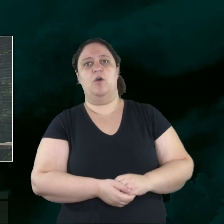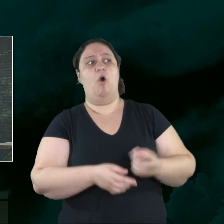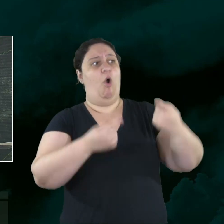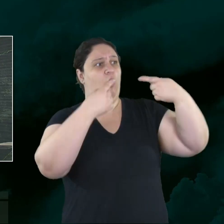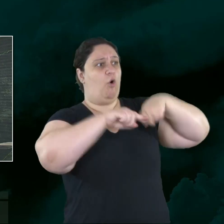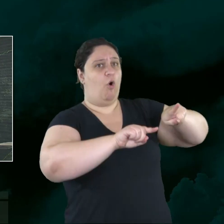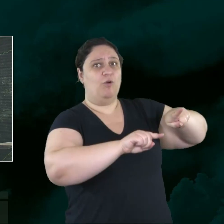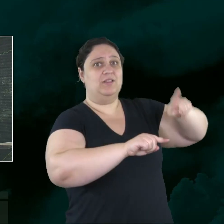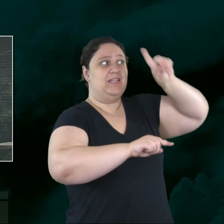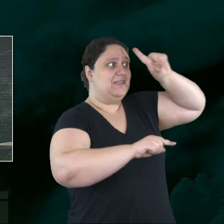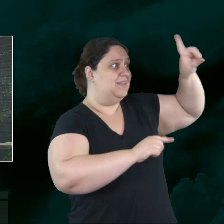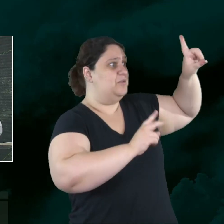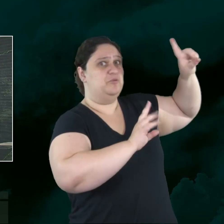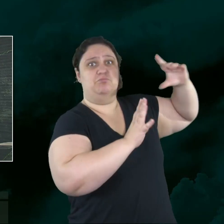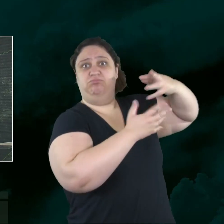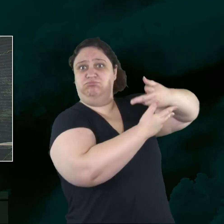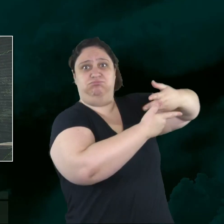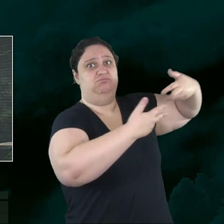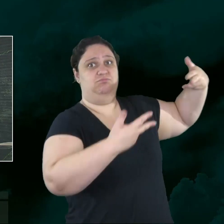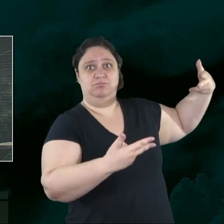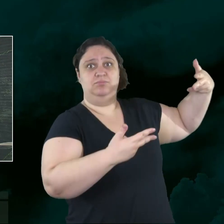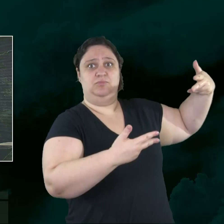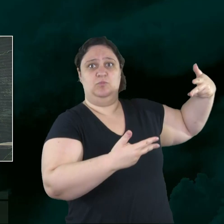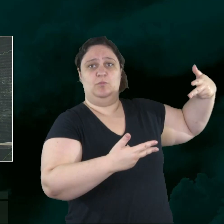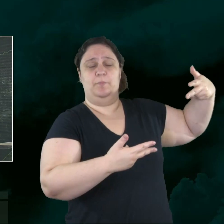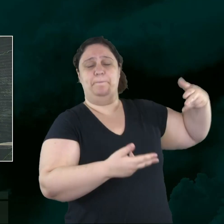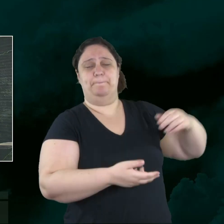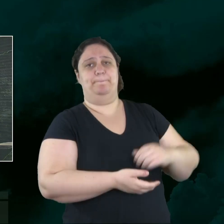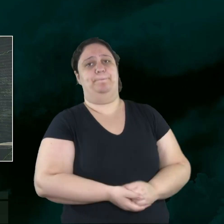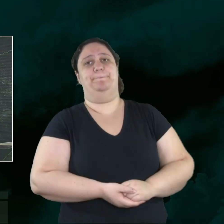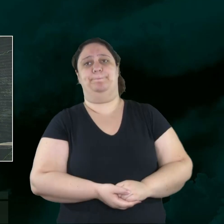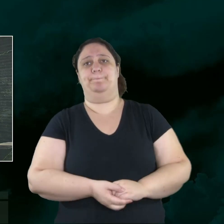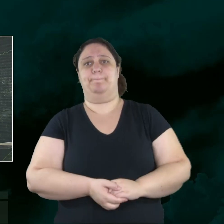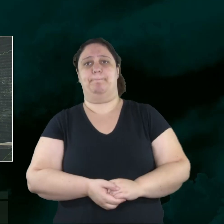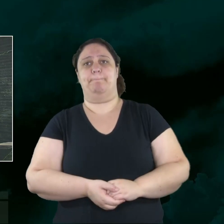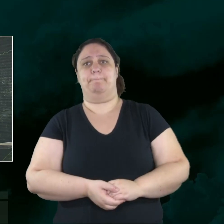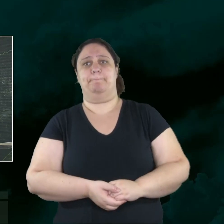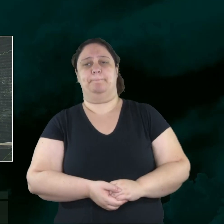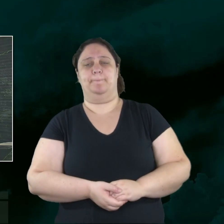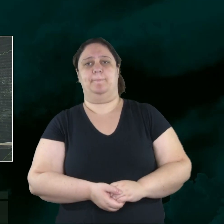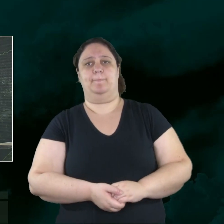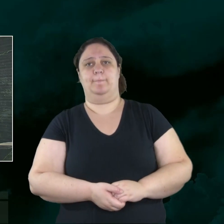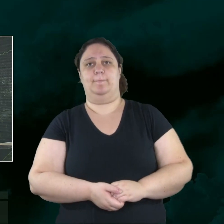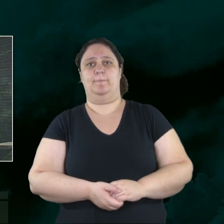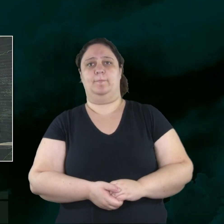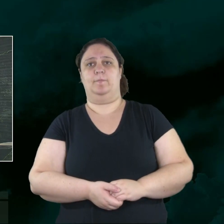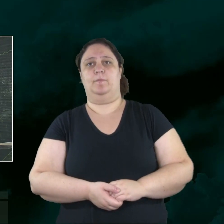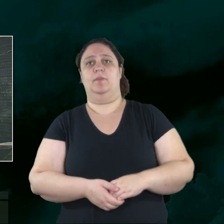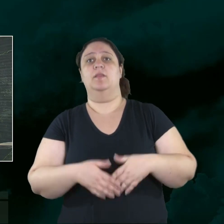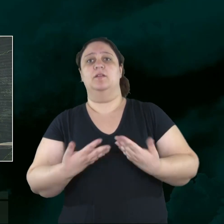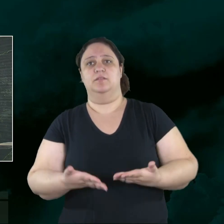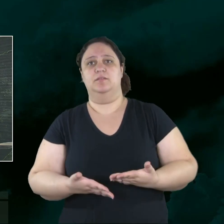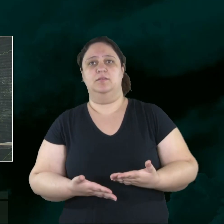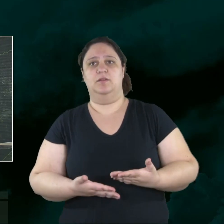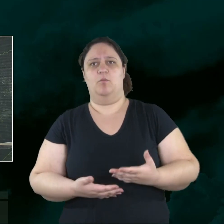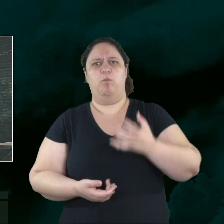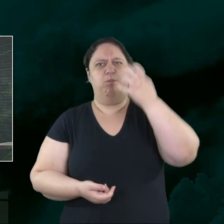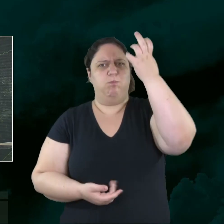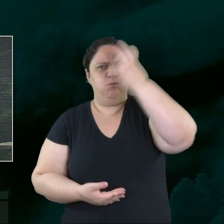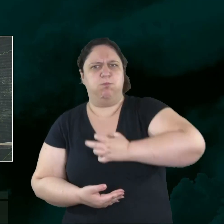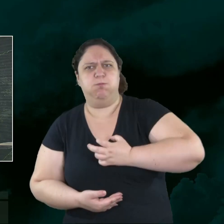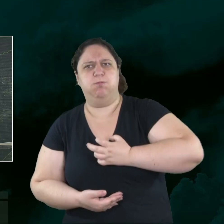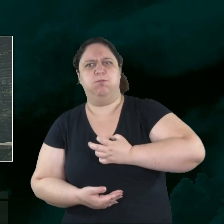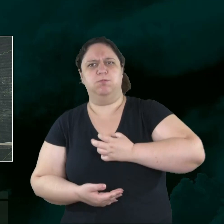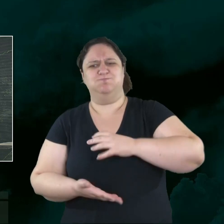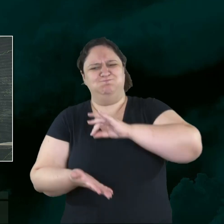que, né, as nações ficam amarradas, né, por causa de Deus. Então, essa é a fúria, essa é